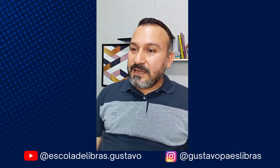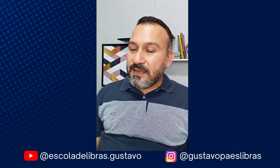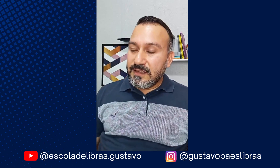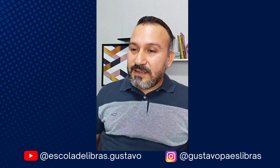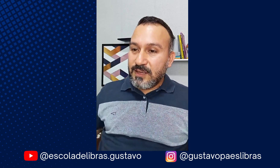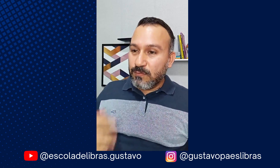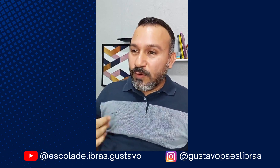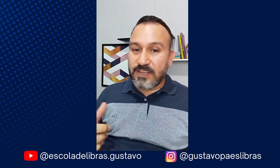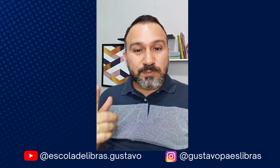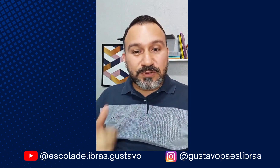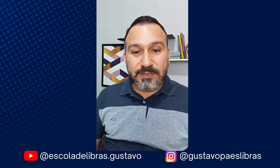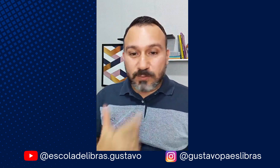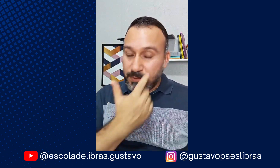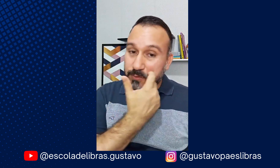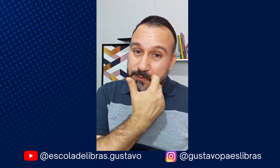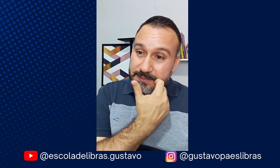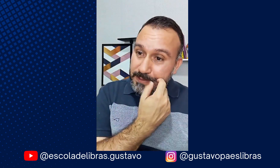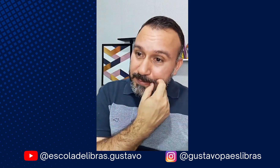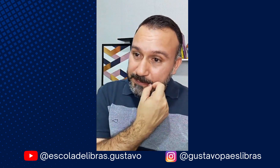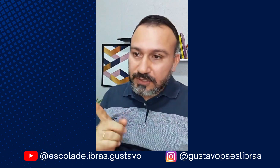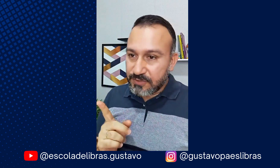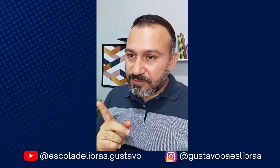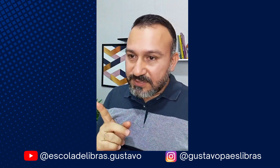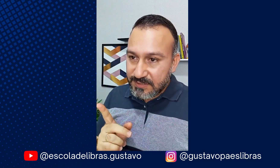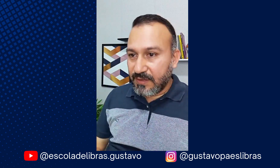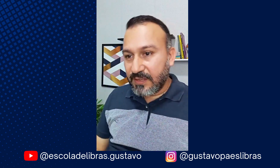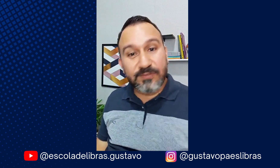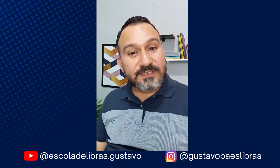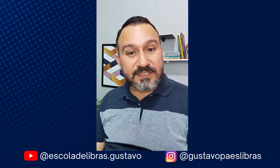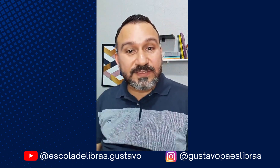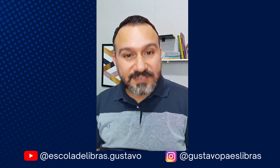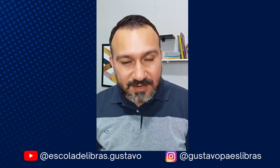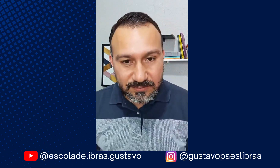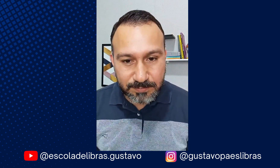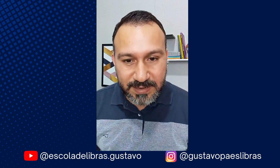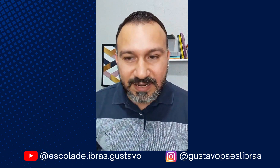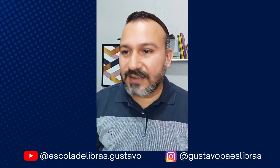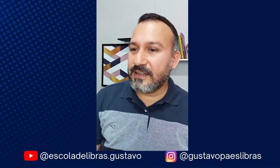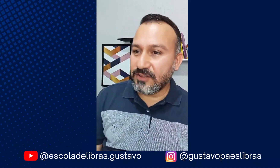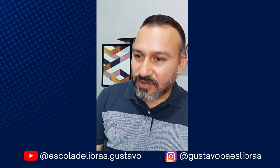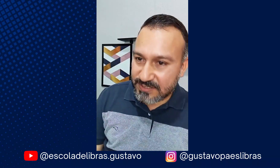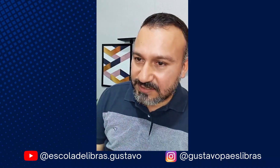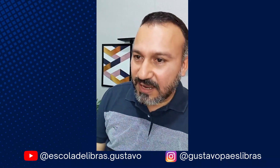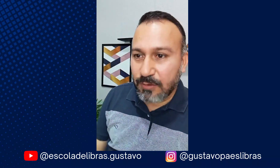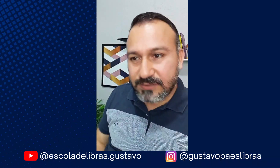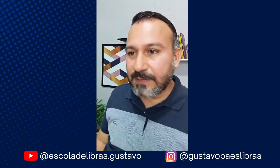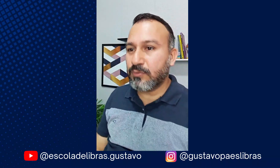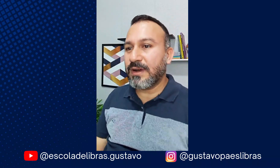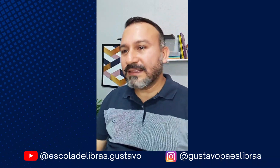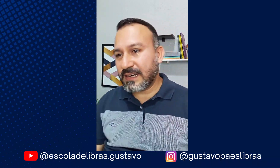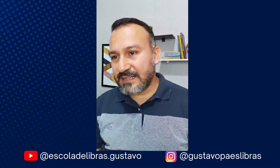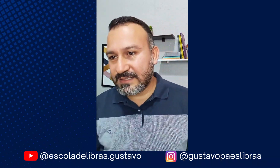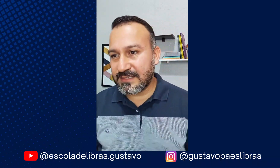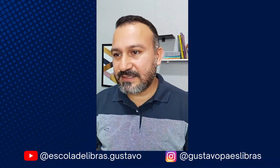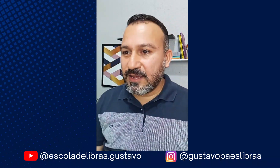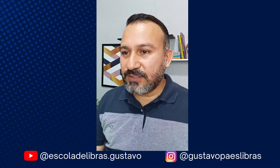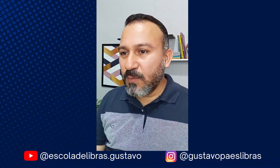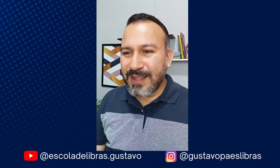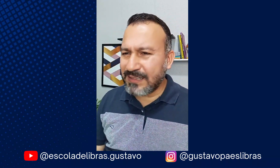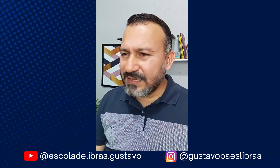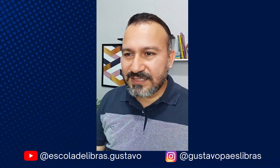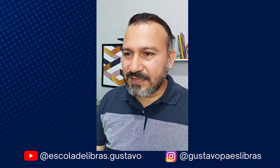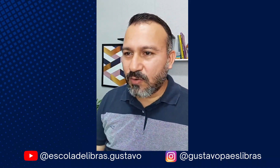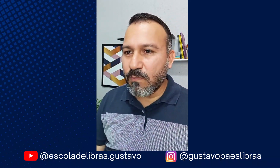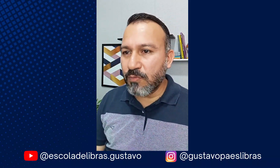coisas. E eu vou respondendo perguntas também de vocês, que vocês fizeram para nós há um tempo atrás. Eu